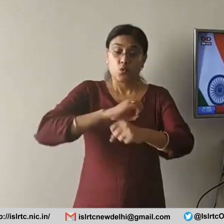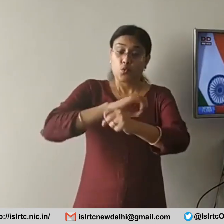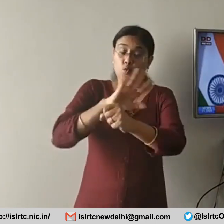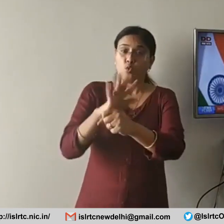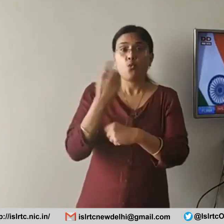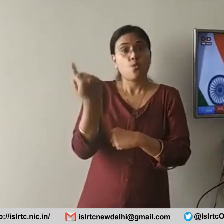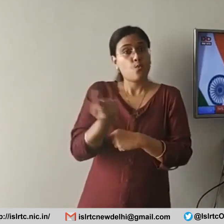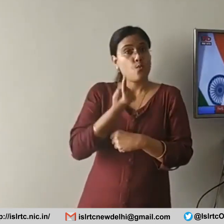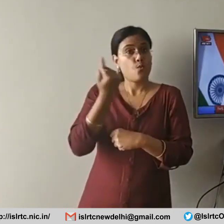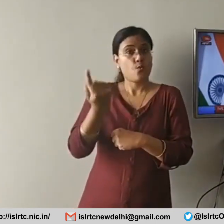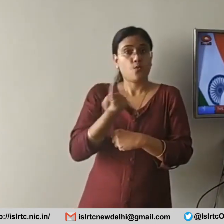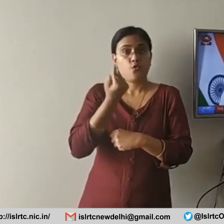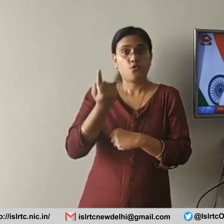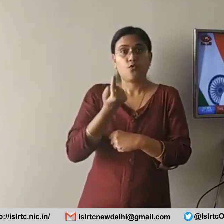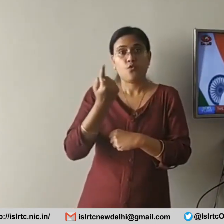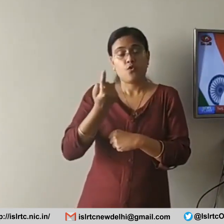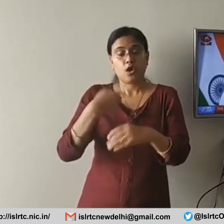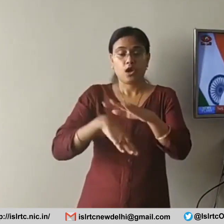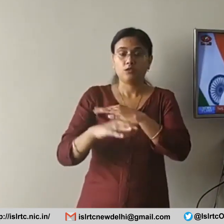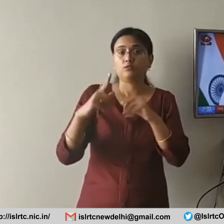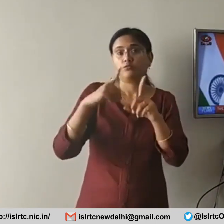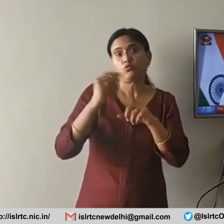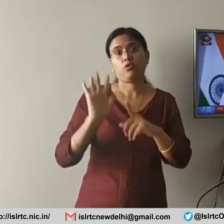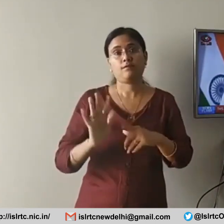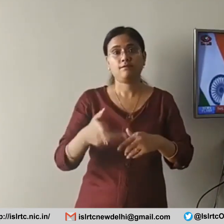के इलाज के लिए काम कर रहे हैं।